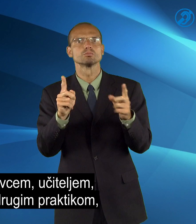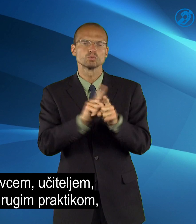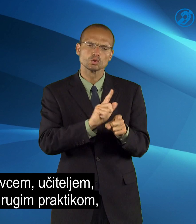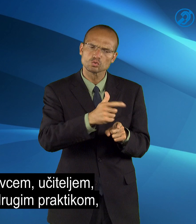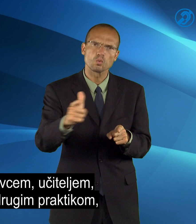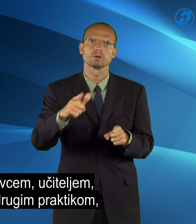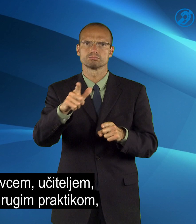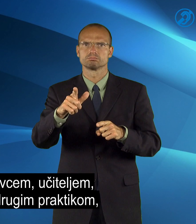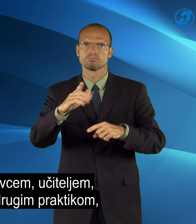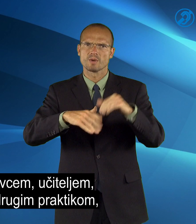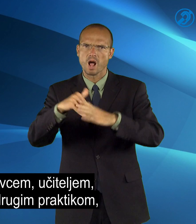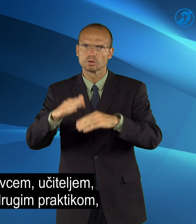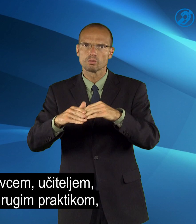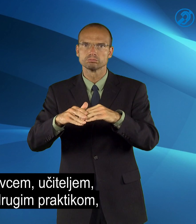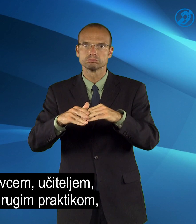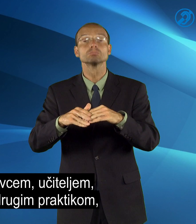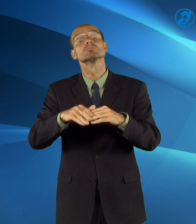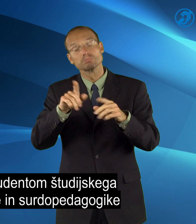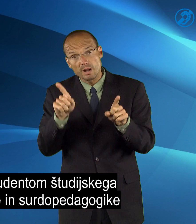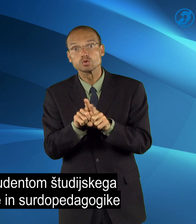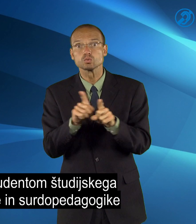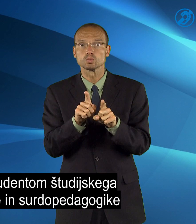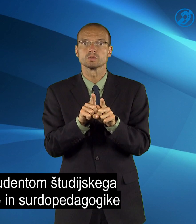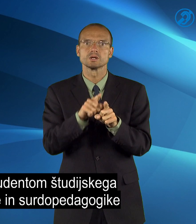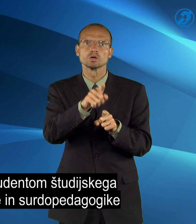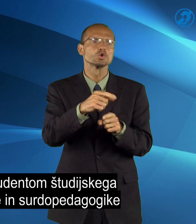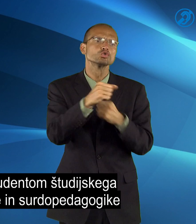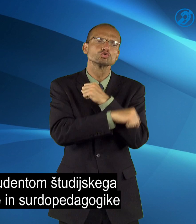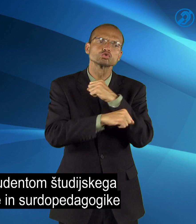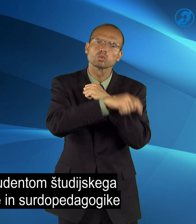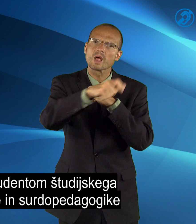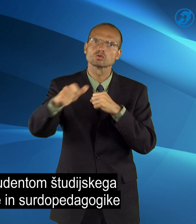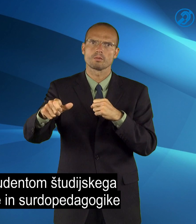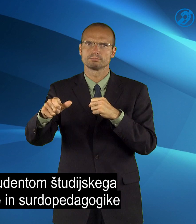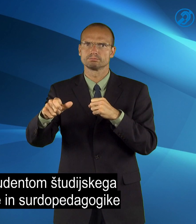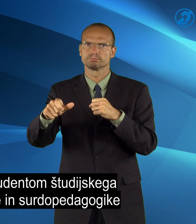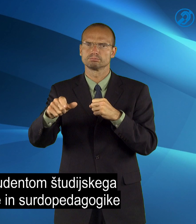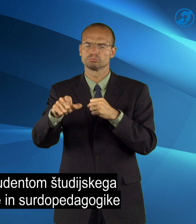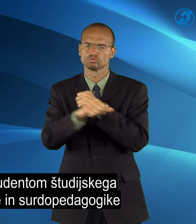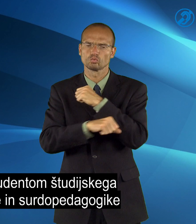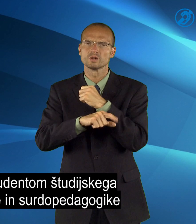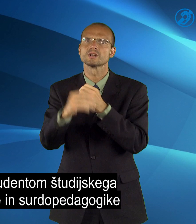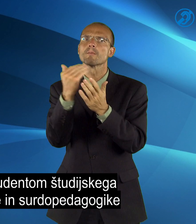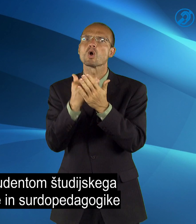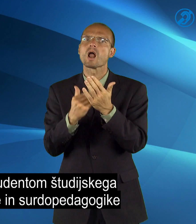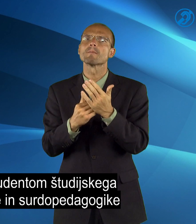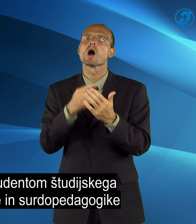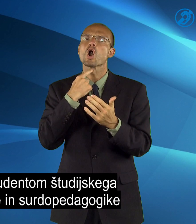praktikom, prav tako pa tudi študentom študijskega programa logopedije in surdopedagogike ter raziskovalcem z